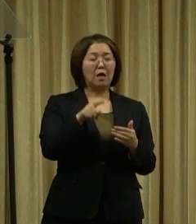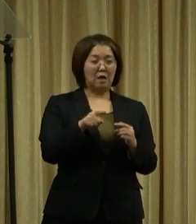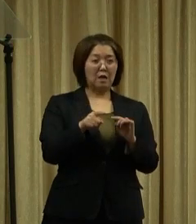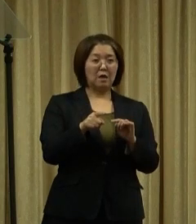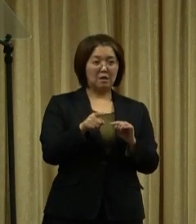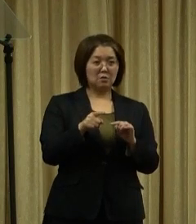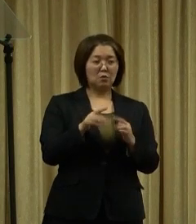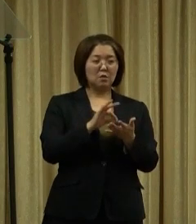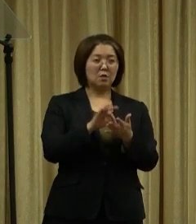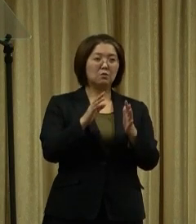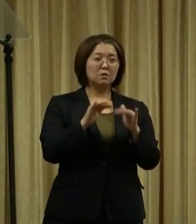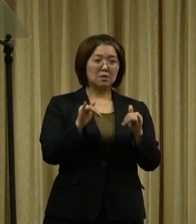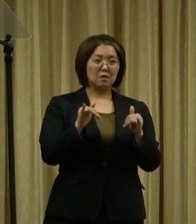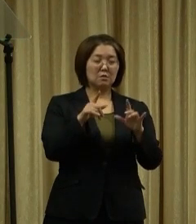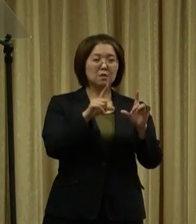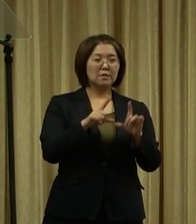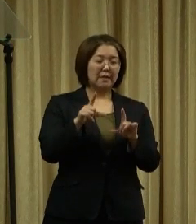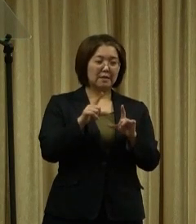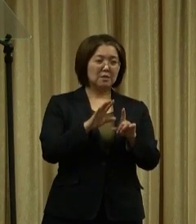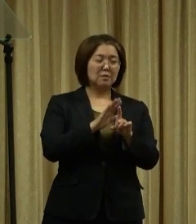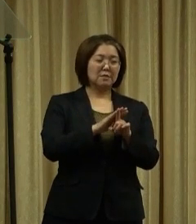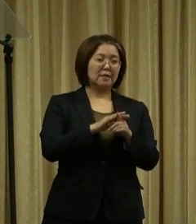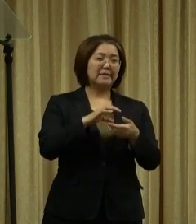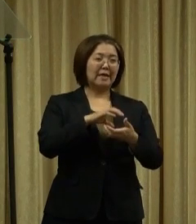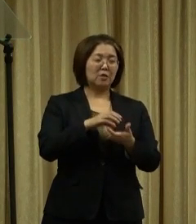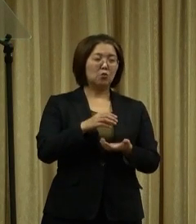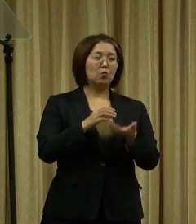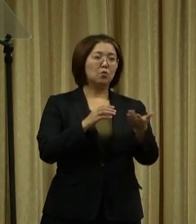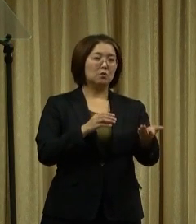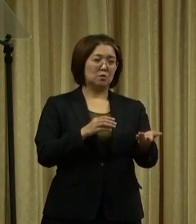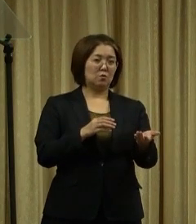セットを支給するというようなこと、